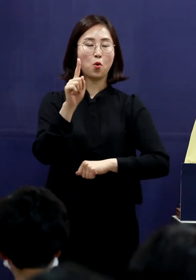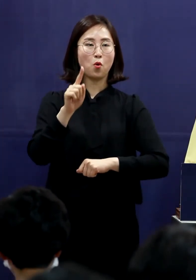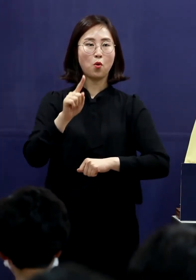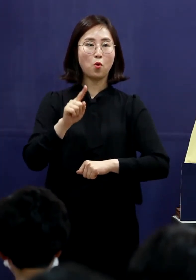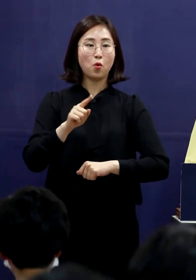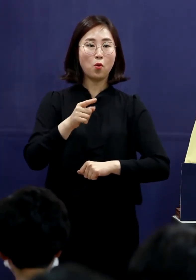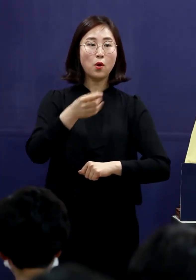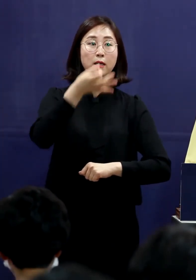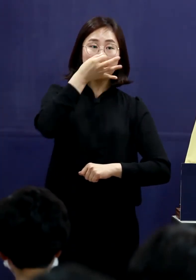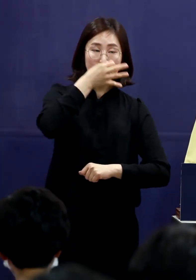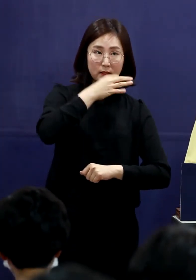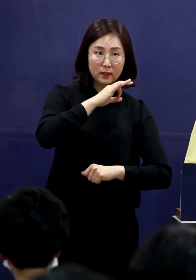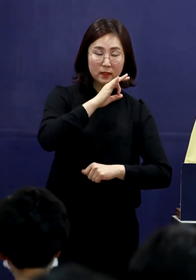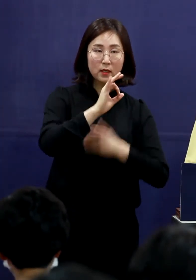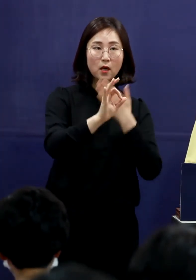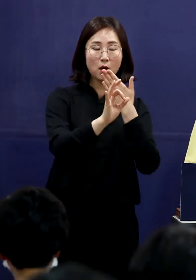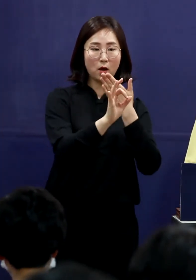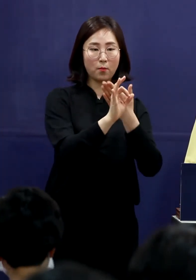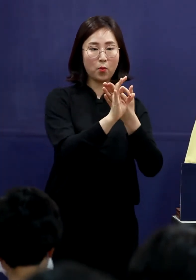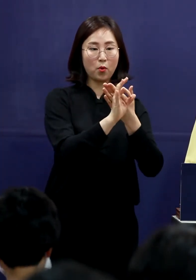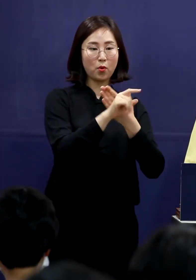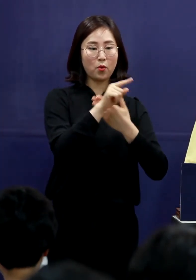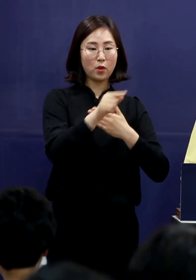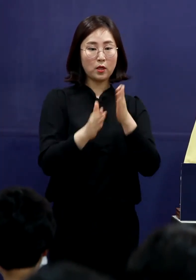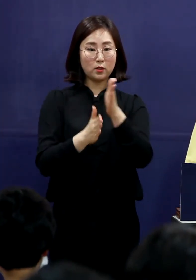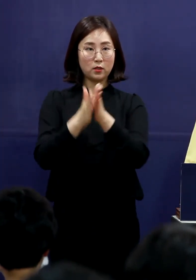나면 그 독립체산제로 할 건지 아니면 시에